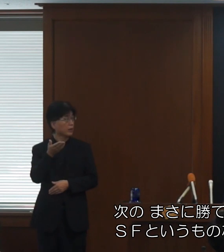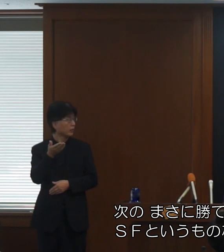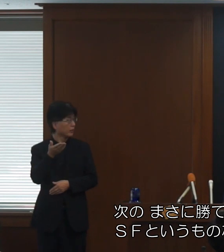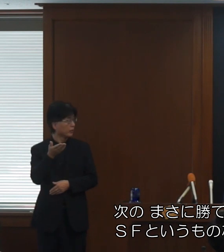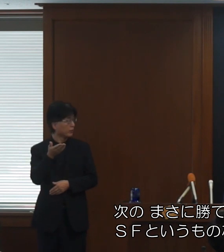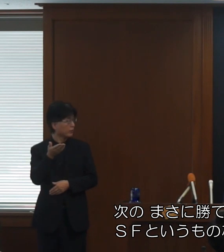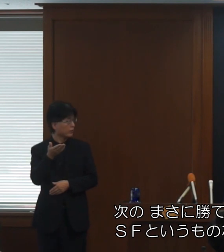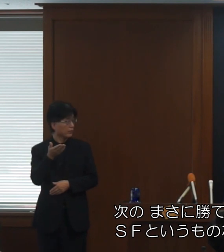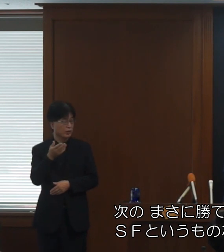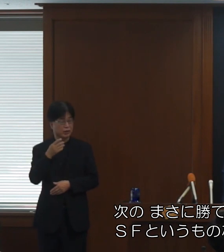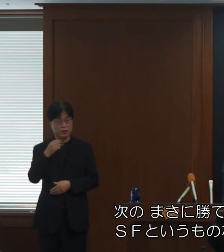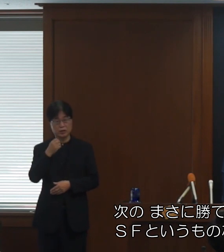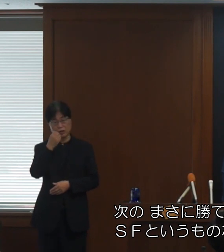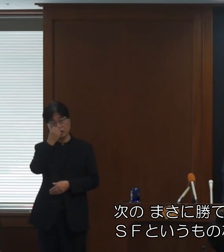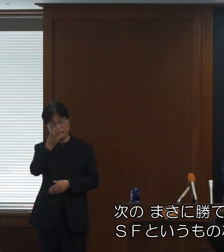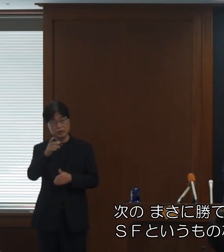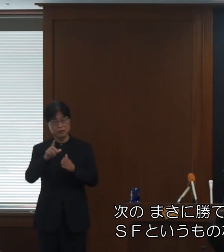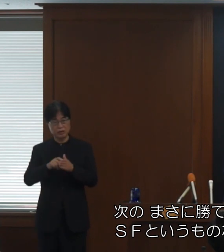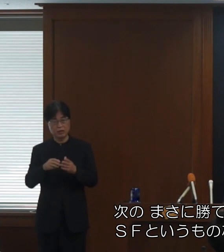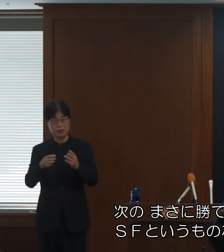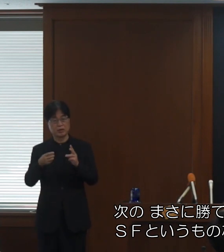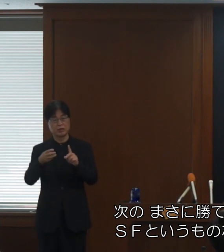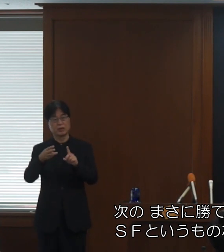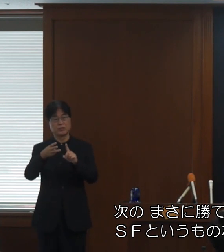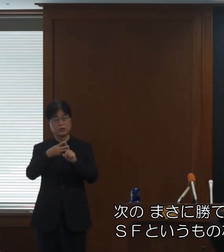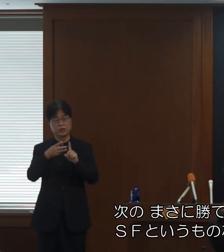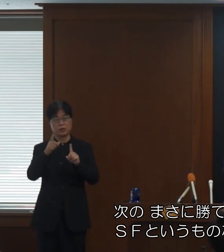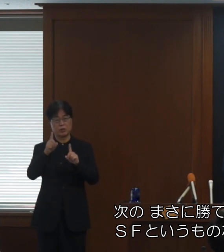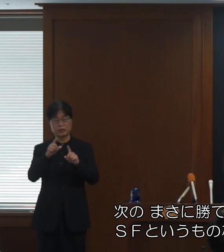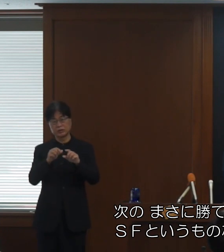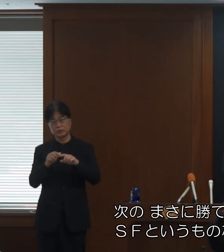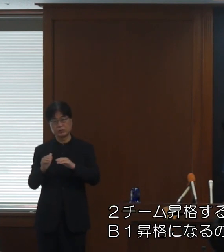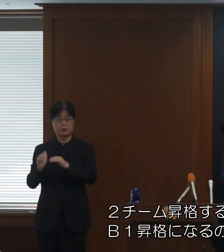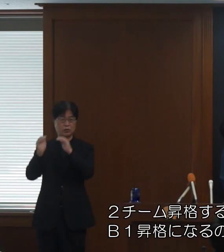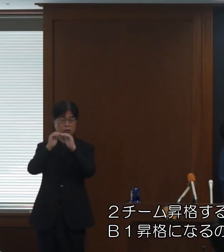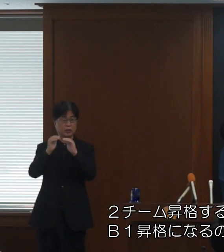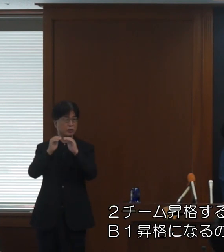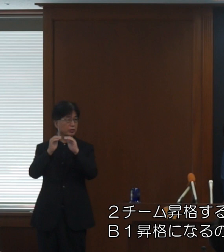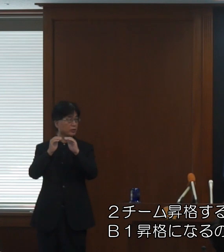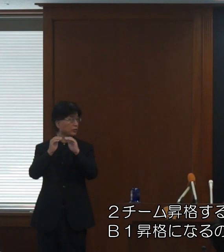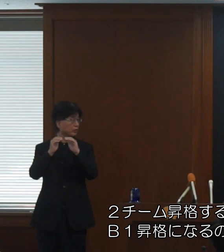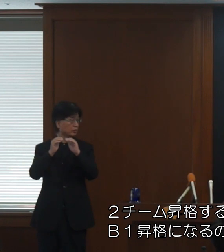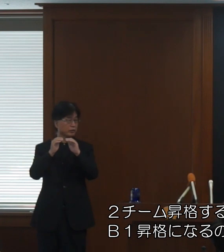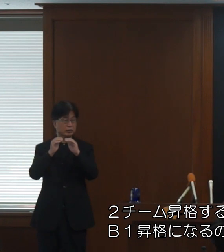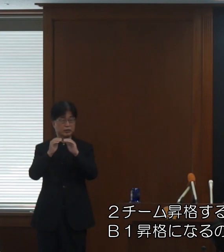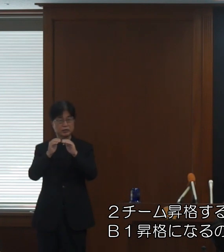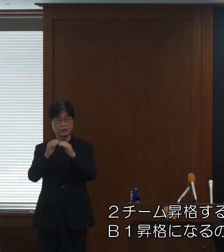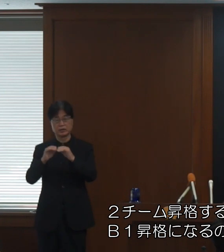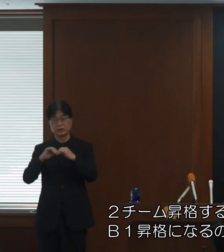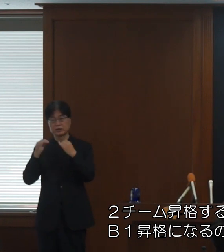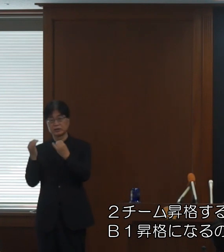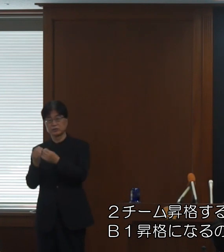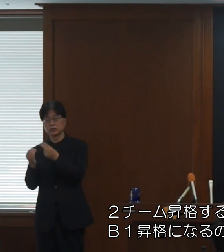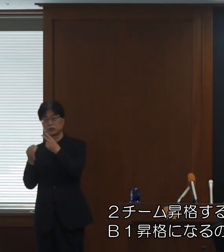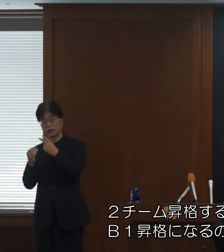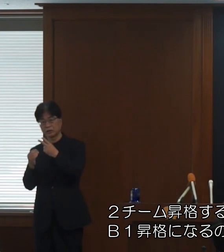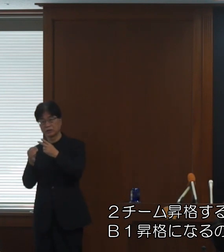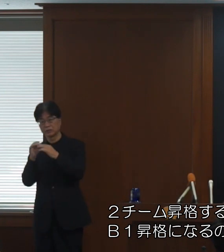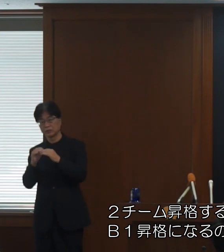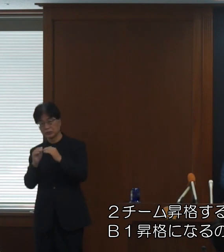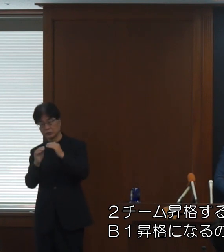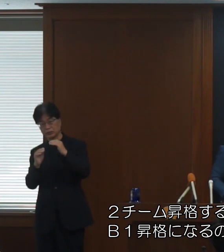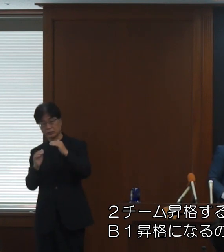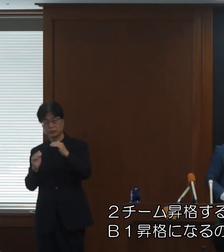まさに勝てばB1昇格という試合がこのSMっていうやつなんです2チーム昇格するので準決勝勝ち抜け